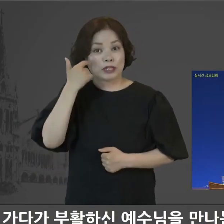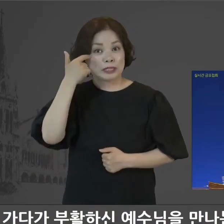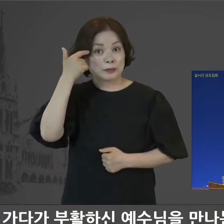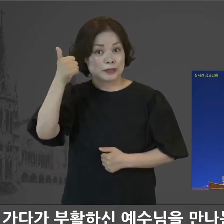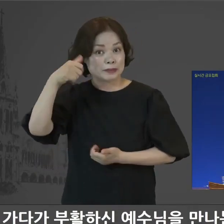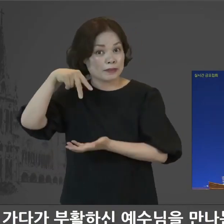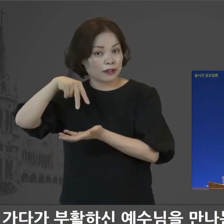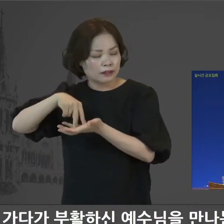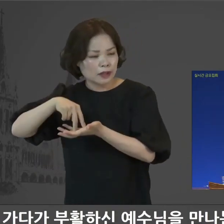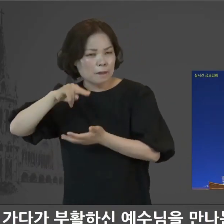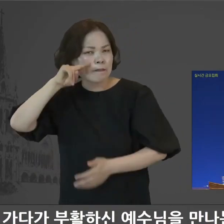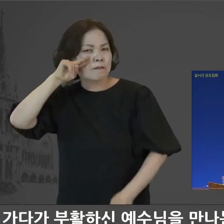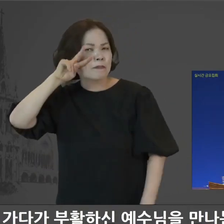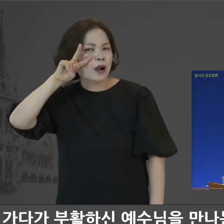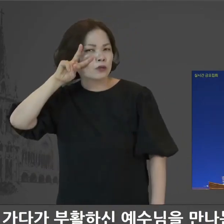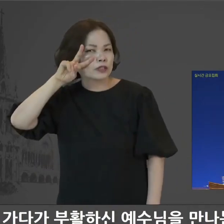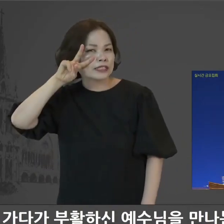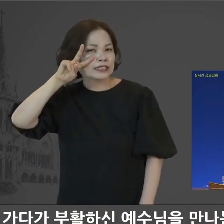바울이